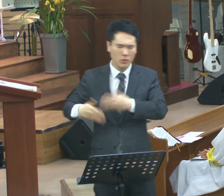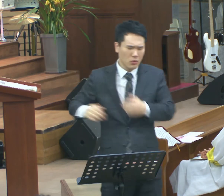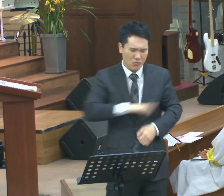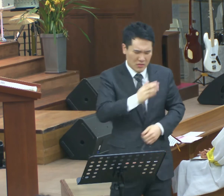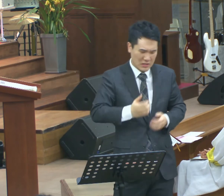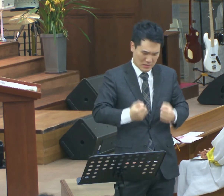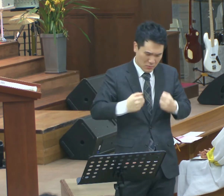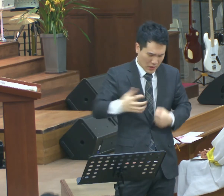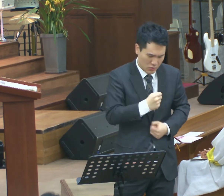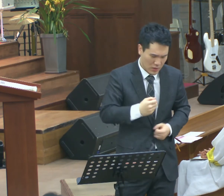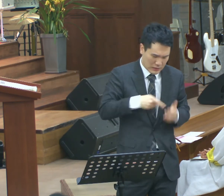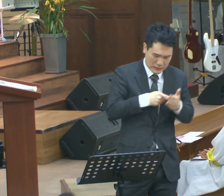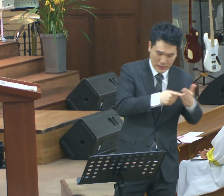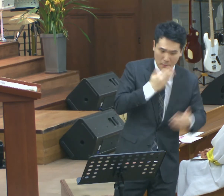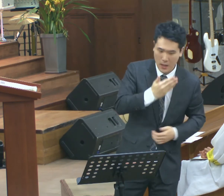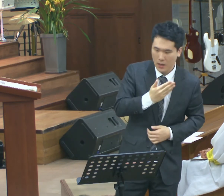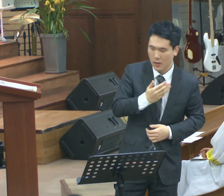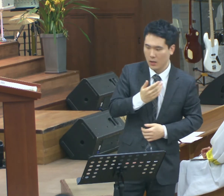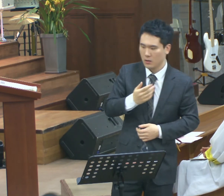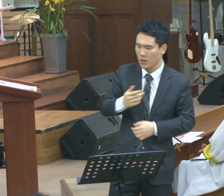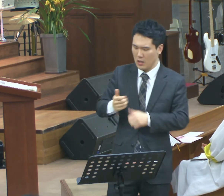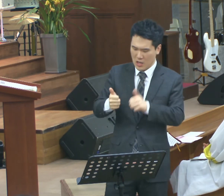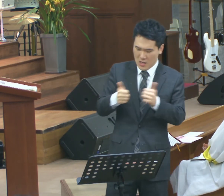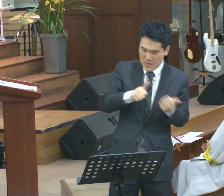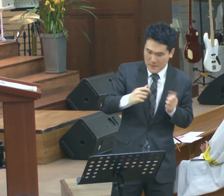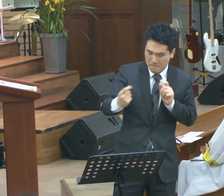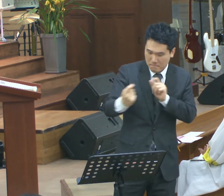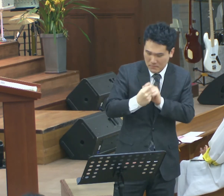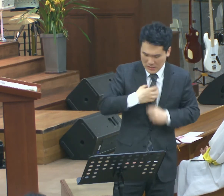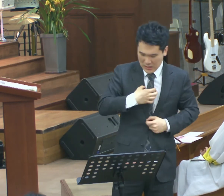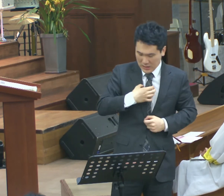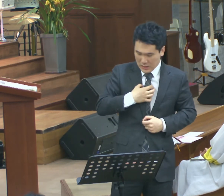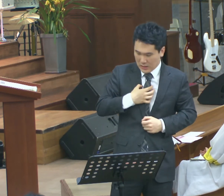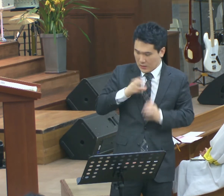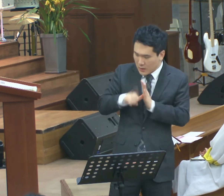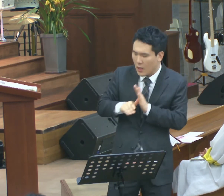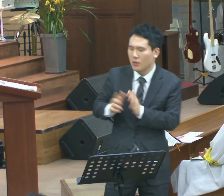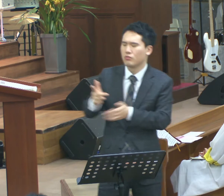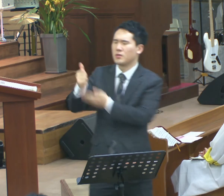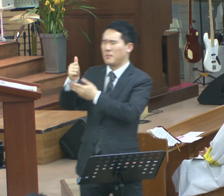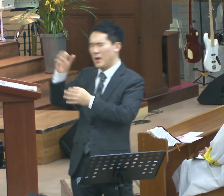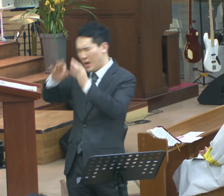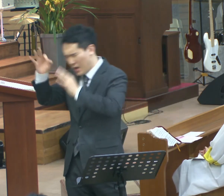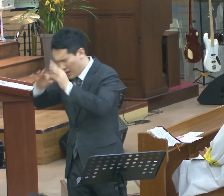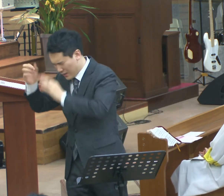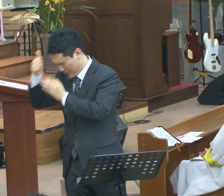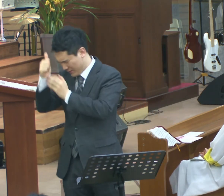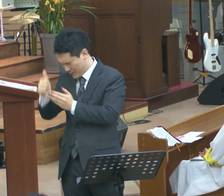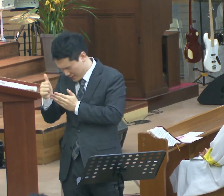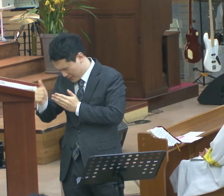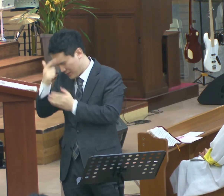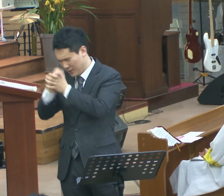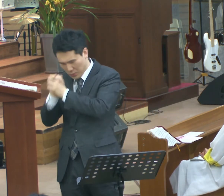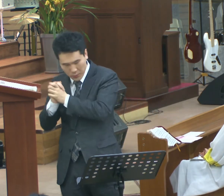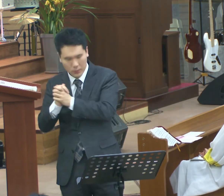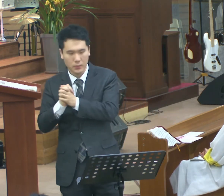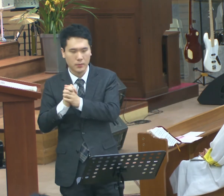직전에 가니까 주님을 찾는 거죠. 성도 여러분, 기도할 때 앞부분에서 하시기